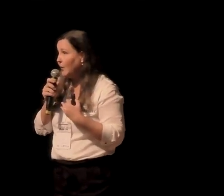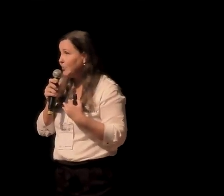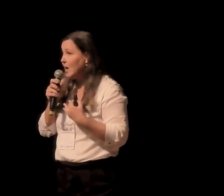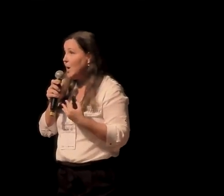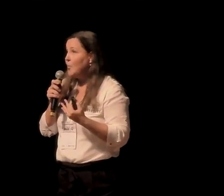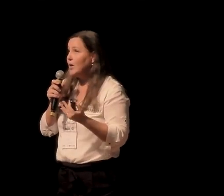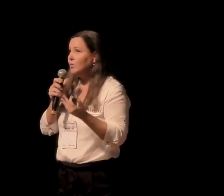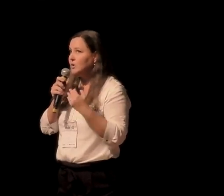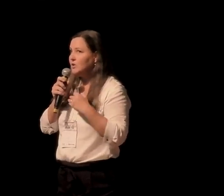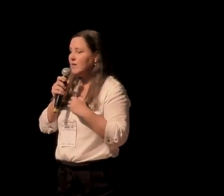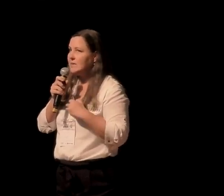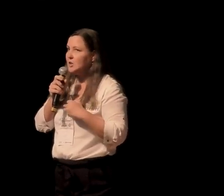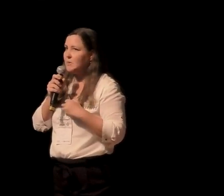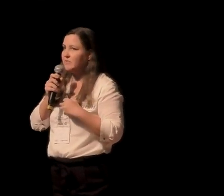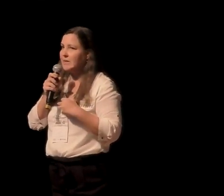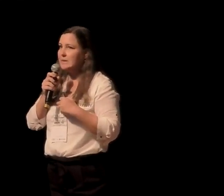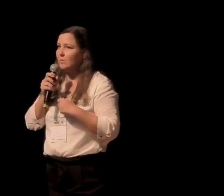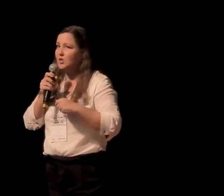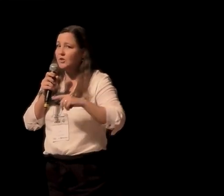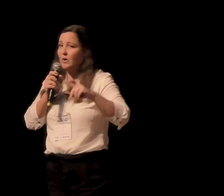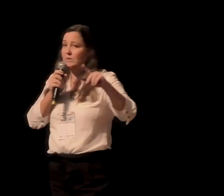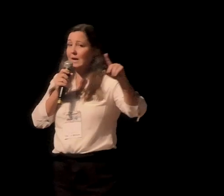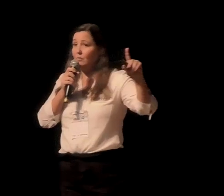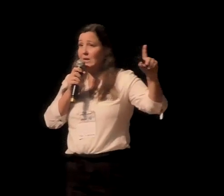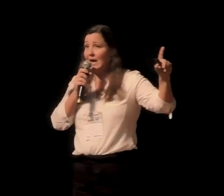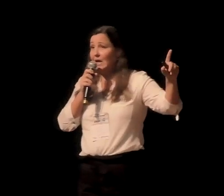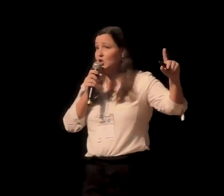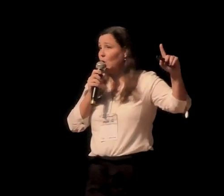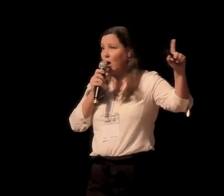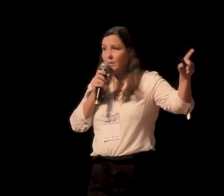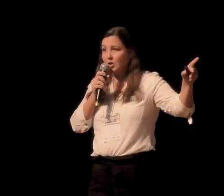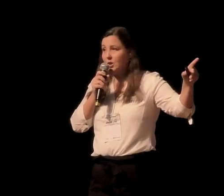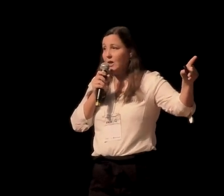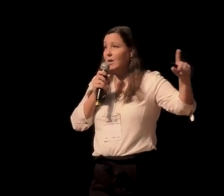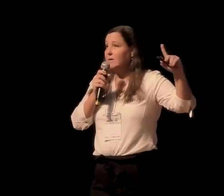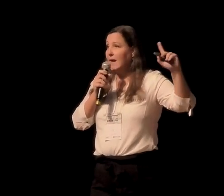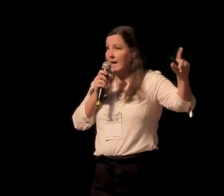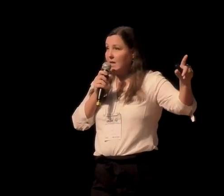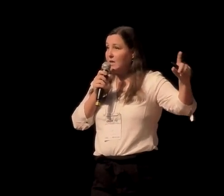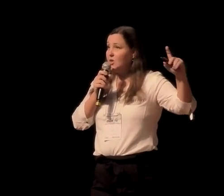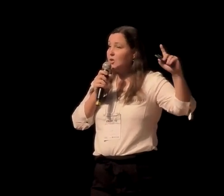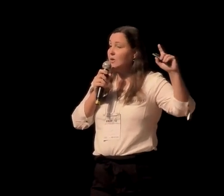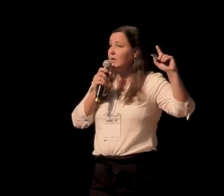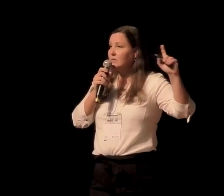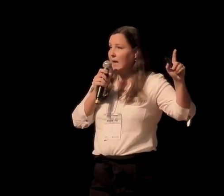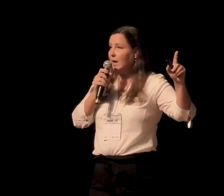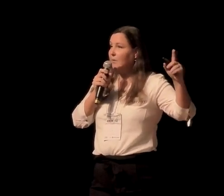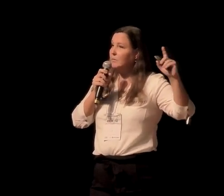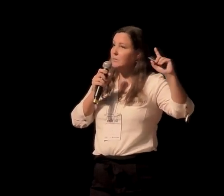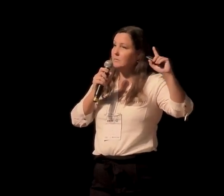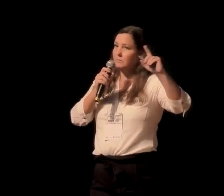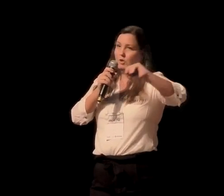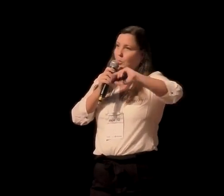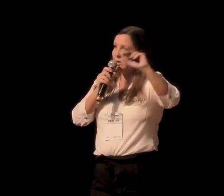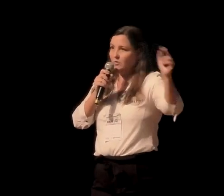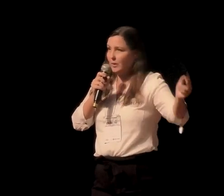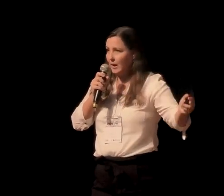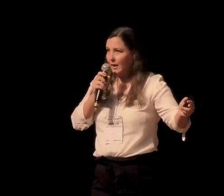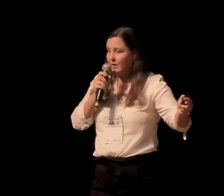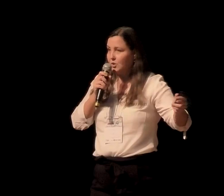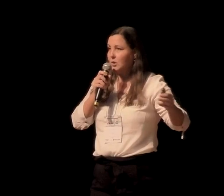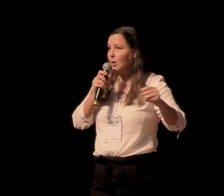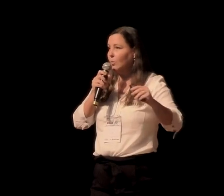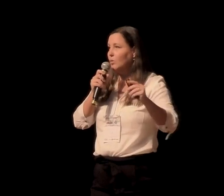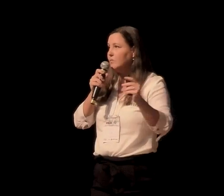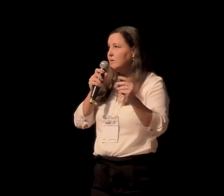iogurte natural porque quando a gente faz essa especificação a gente vai usar as normas técnicas que tem dispon